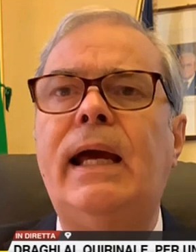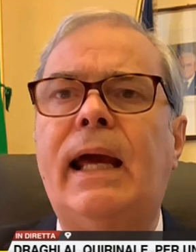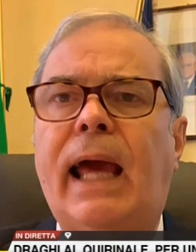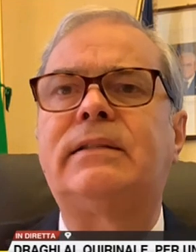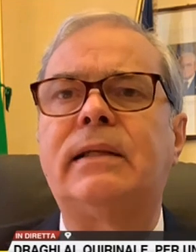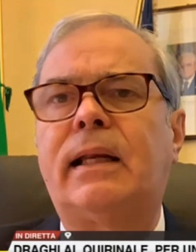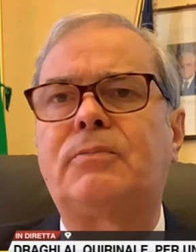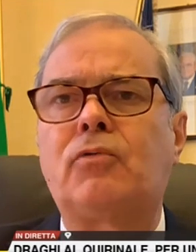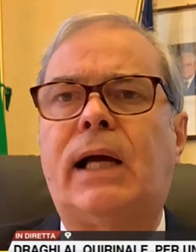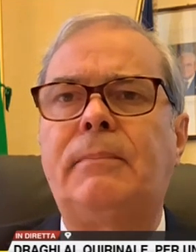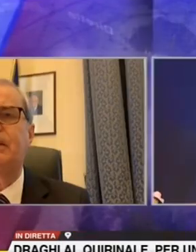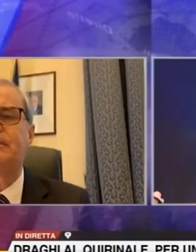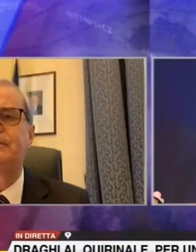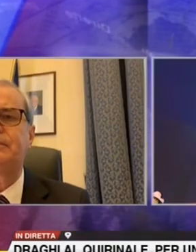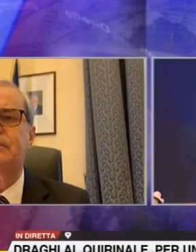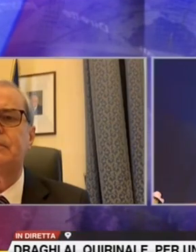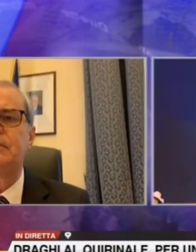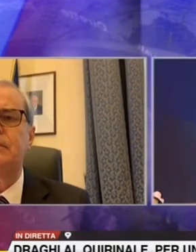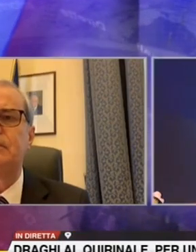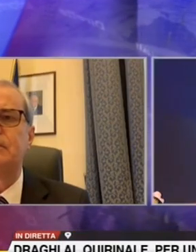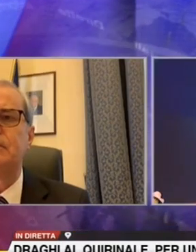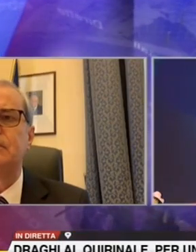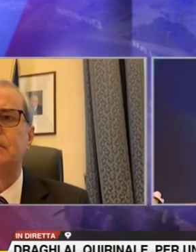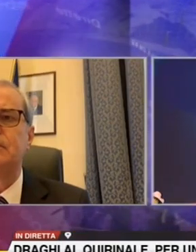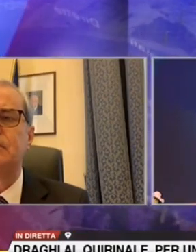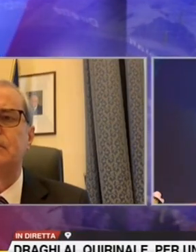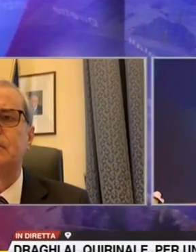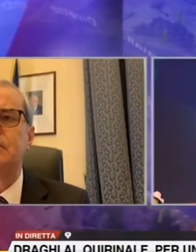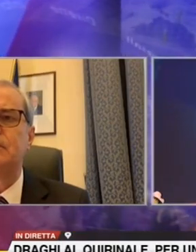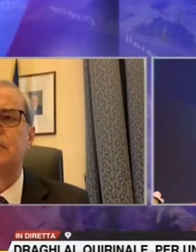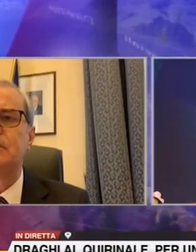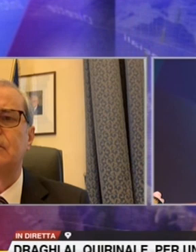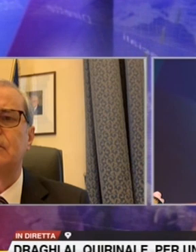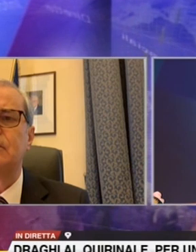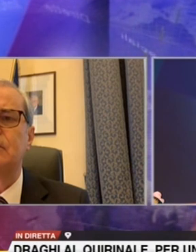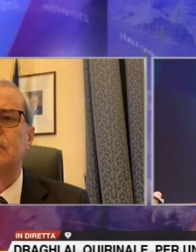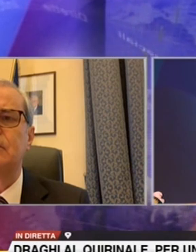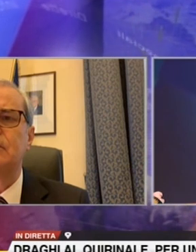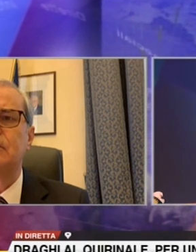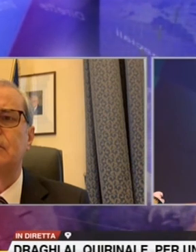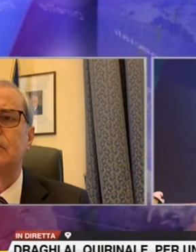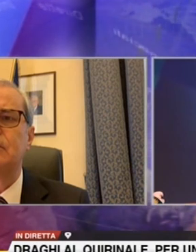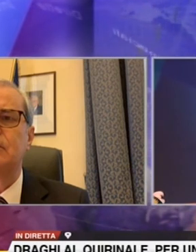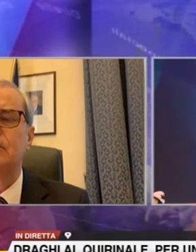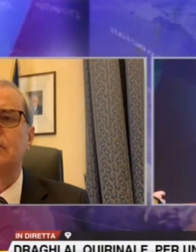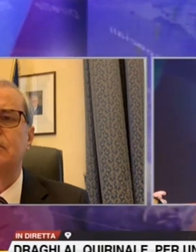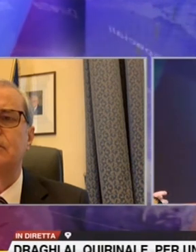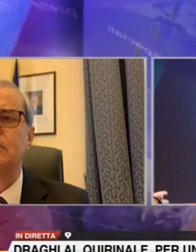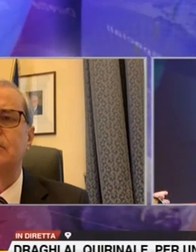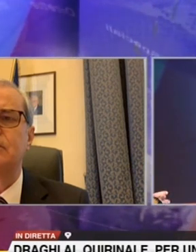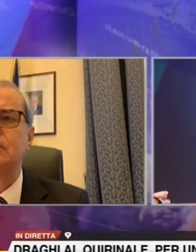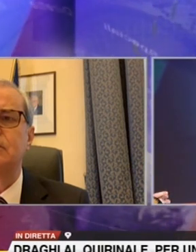cioè essere responsabili. Ovviamente dovremo attendere adesso questo colloquio e poi capire che cosa